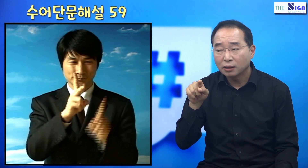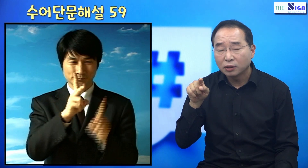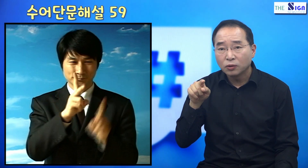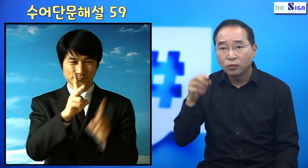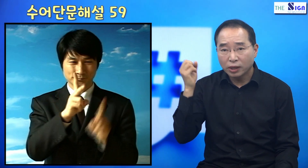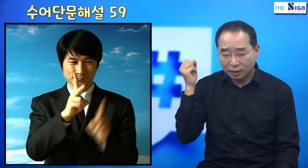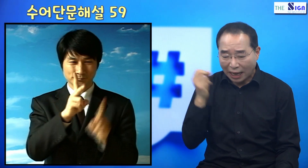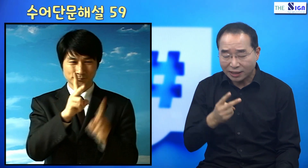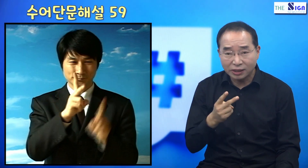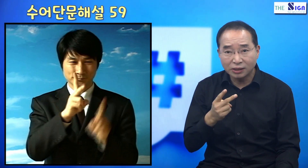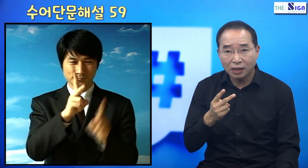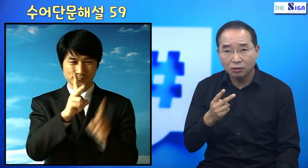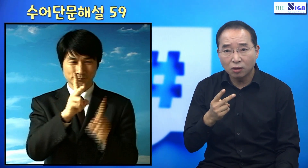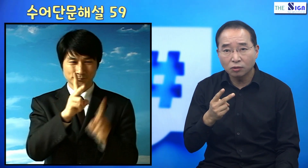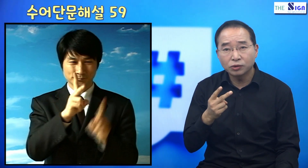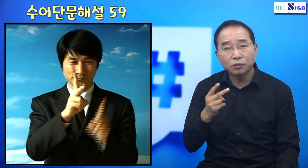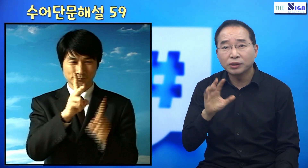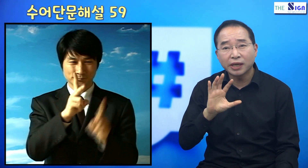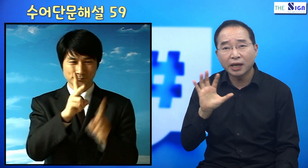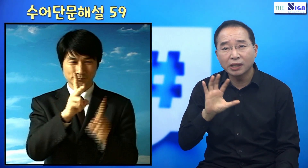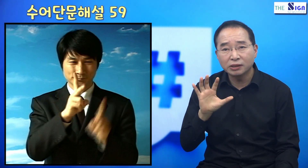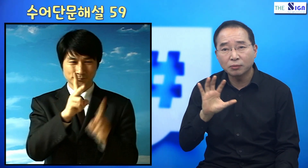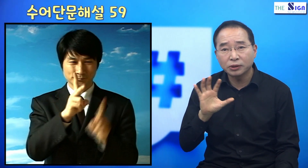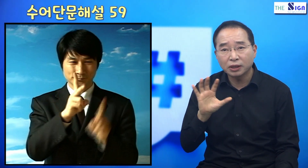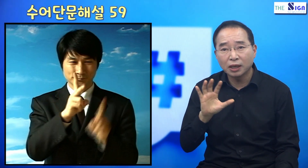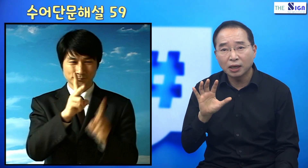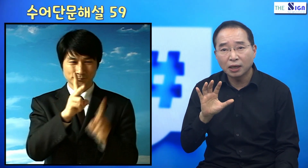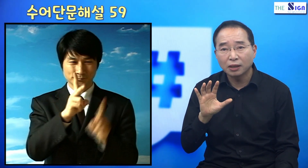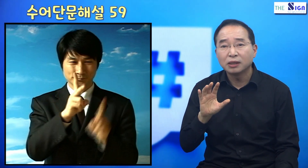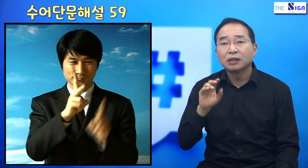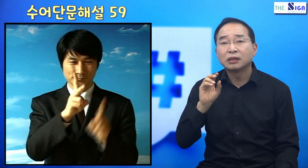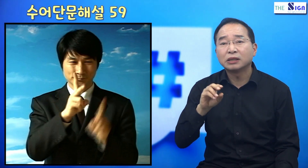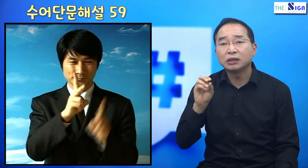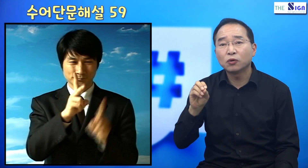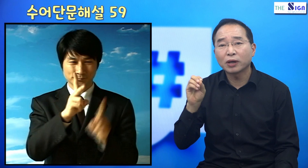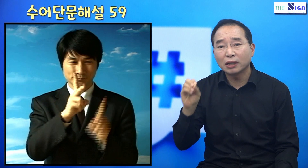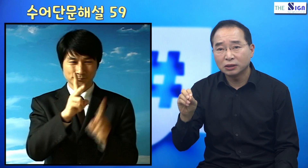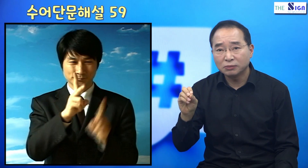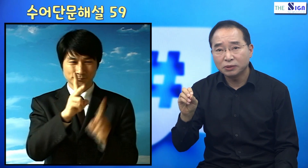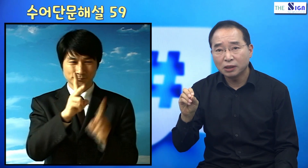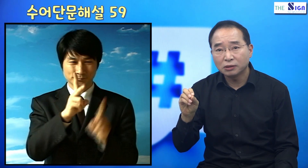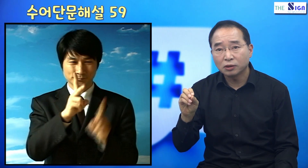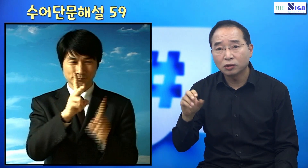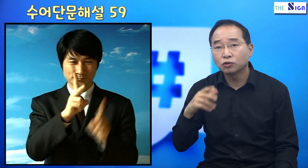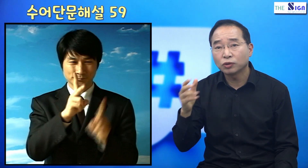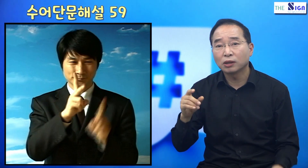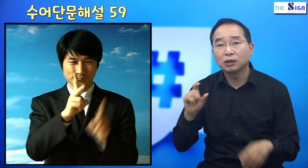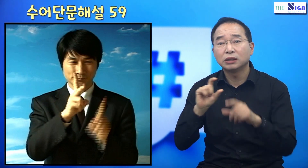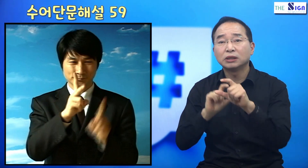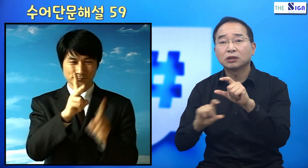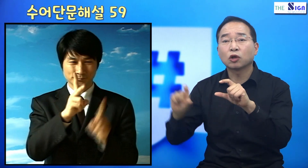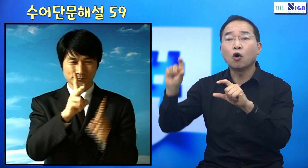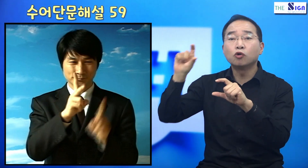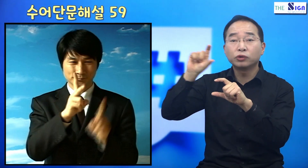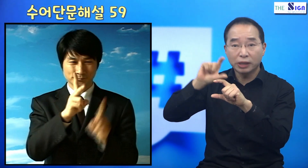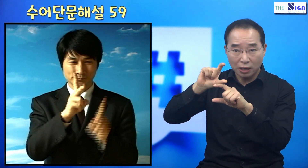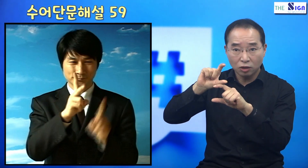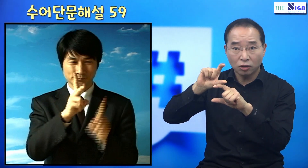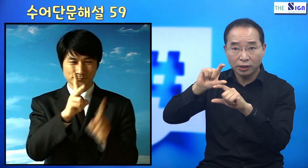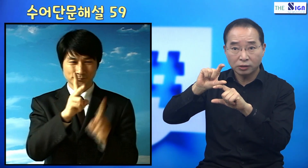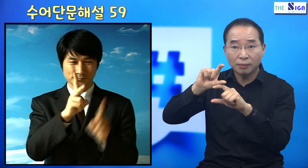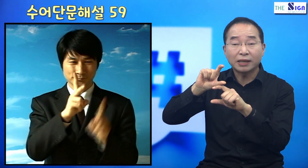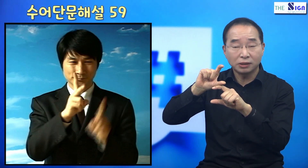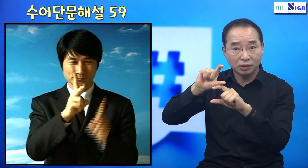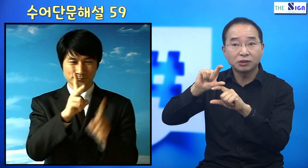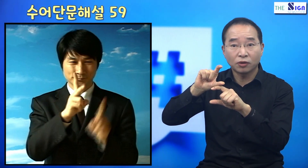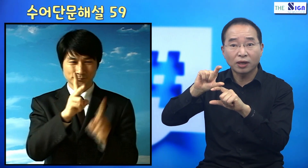그리고가 이게 다시라는 거하고 이제 굉장히 헷갈리다 보니까 그리고라는 의미에서는 수화를 더욱이라는